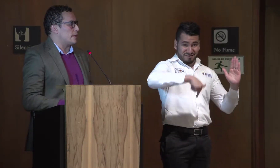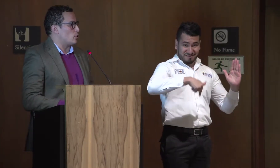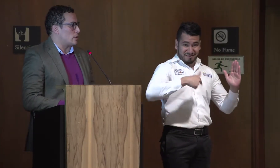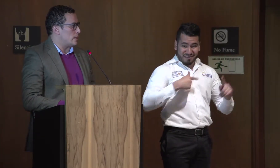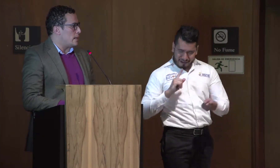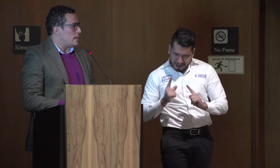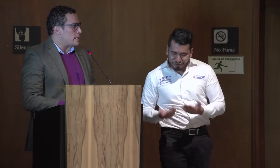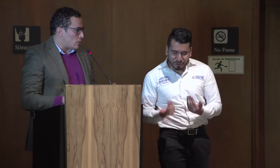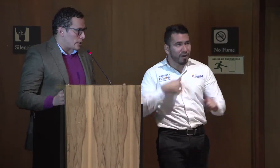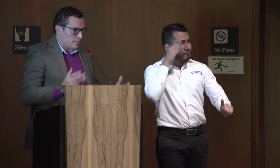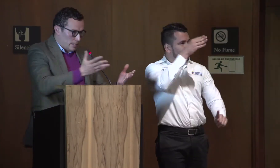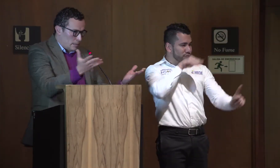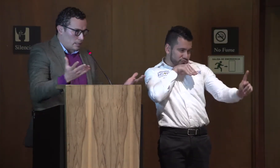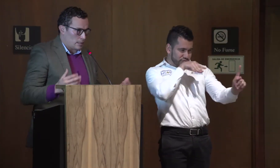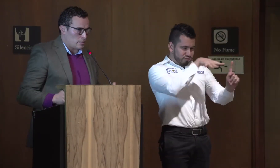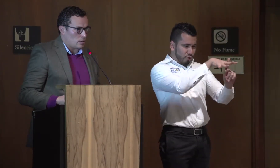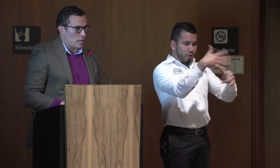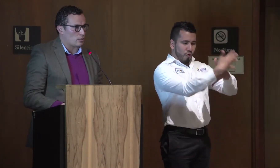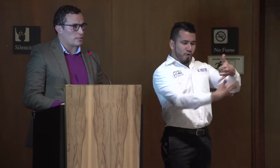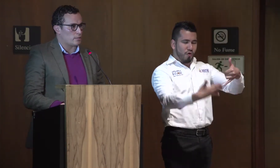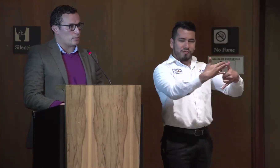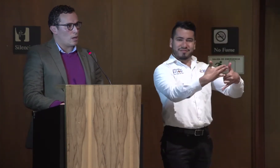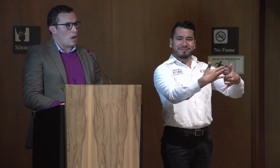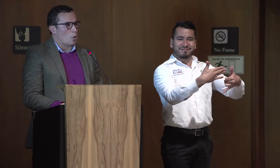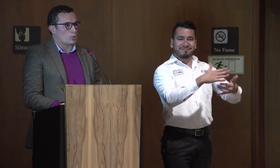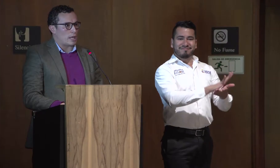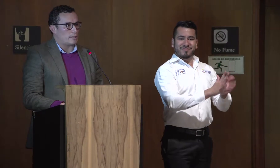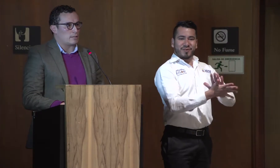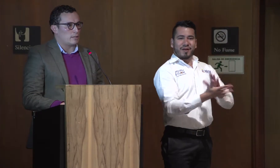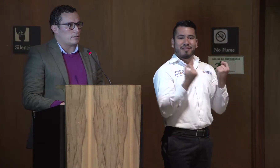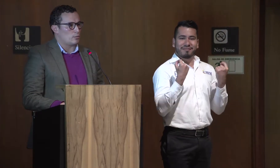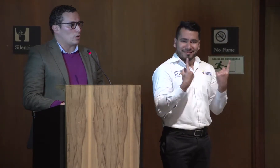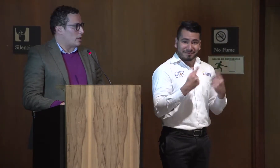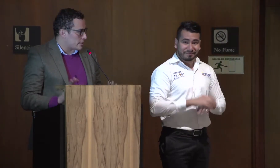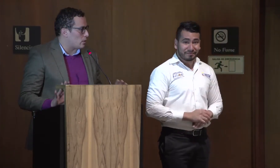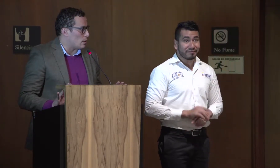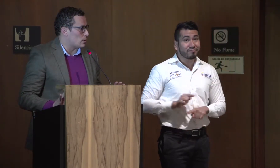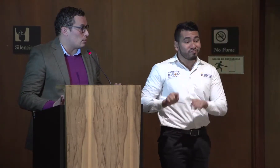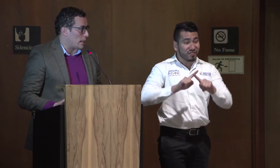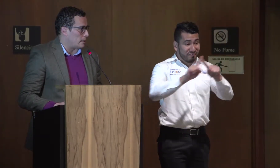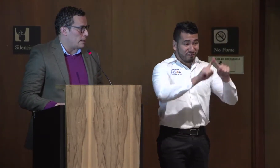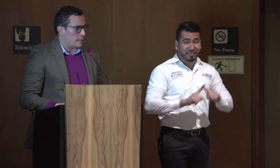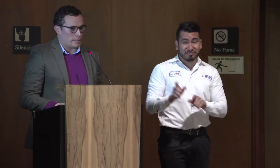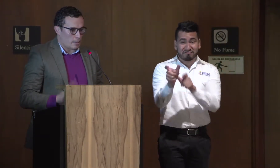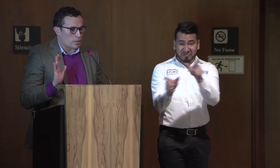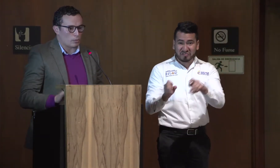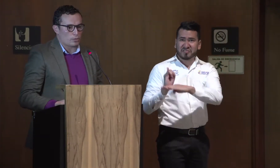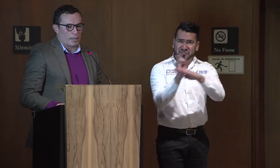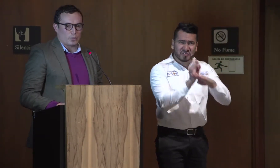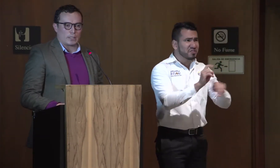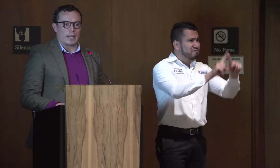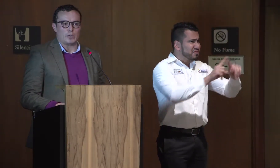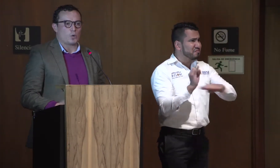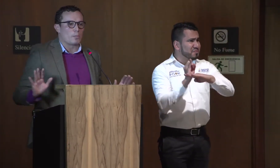esas implicaciones. Y creo que es precisamente en esa sociedad con estos otros agentes interinstitucionales que lo vamos a lograr. Ya hemos dado